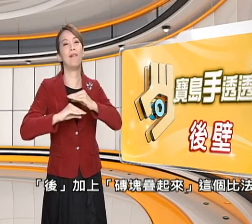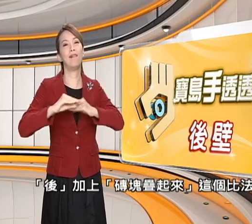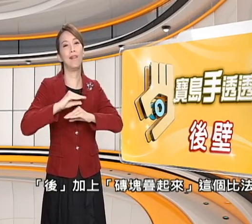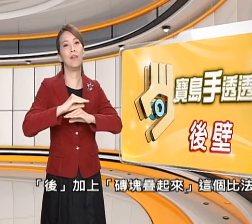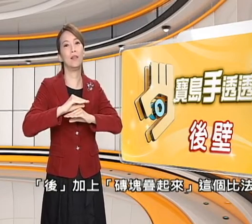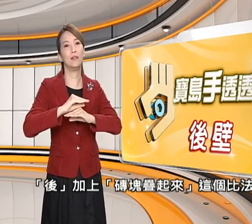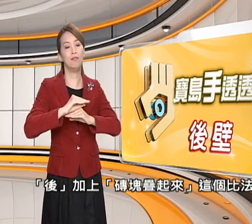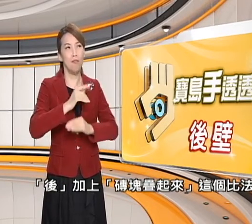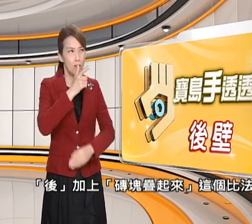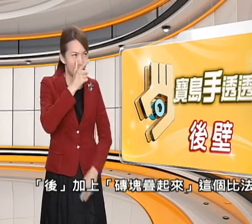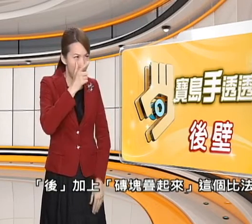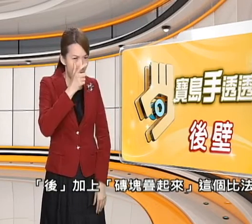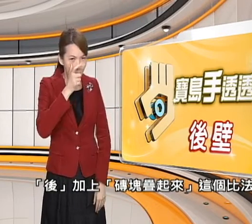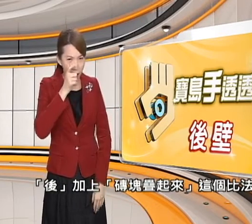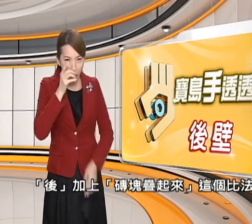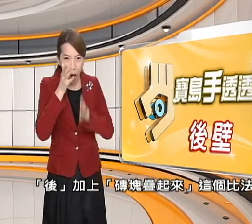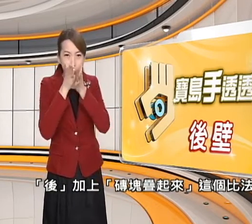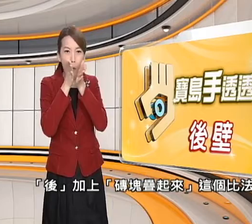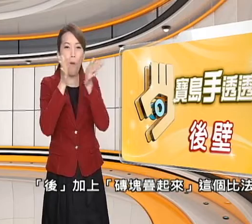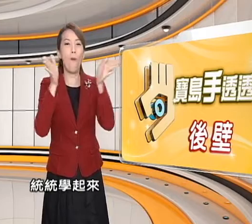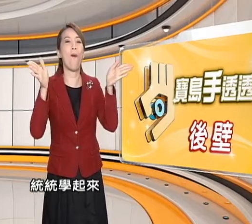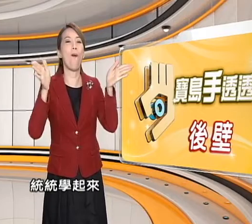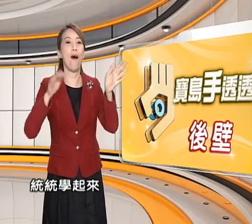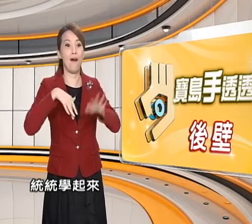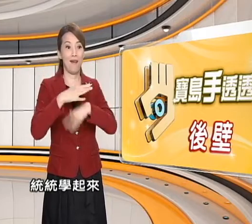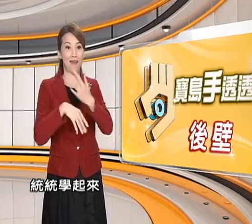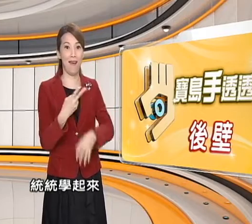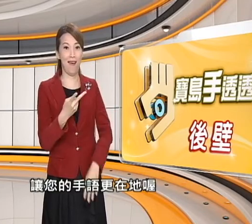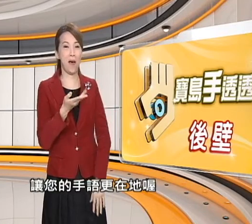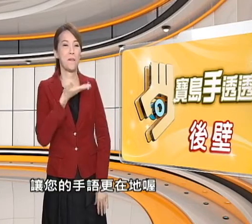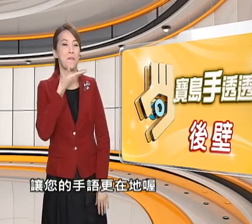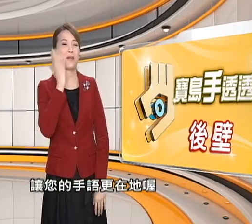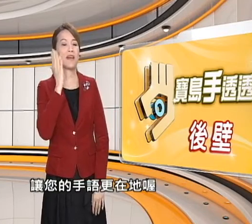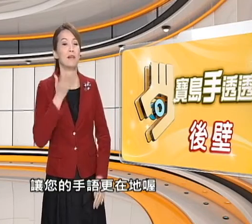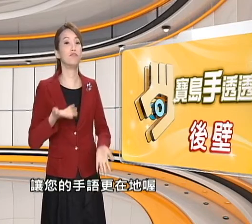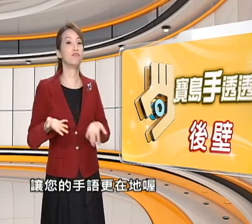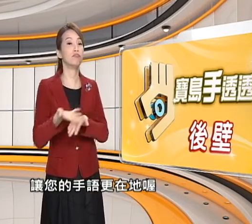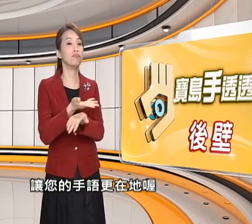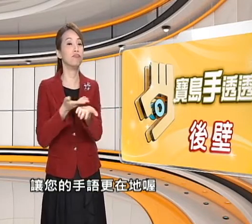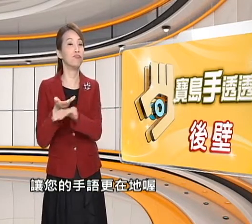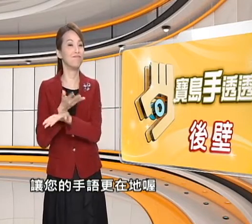砖块叠起来的这个笔法，统统学起来会让您的手语更在地哦。